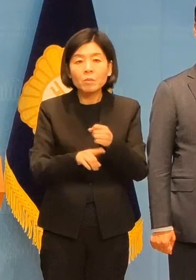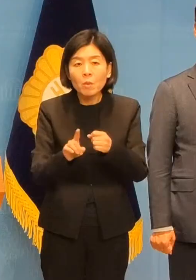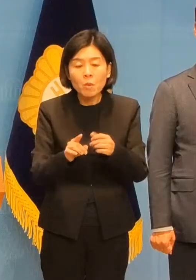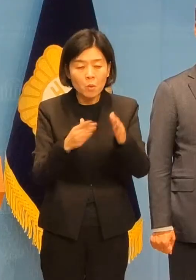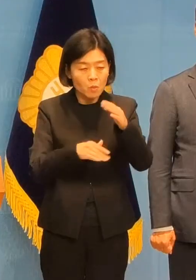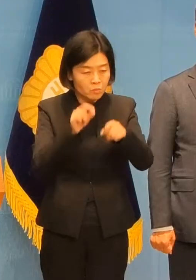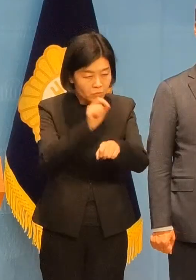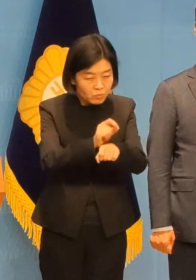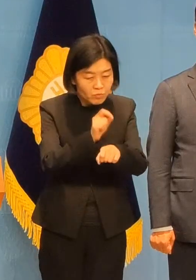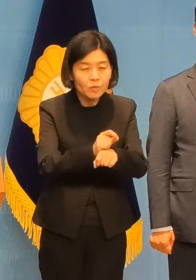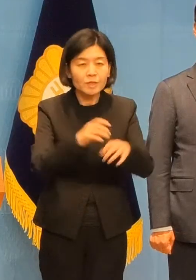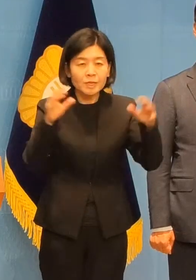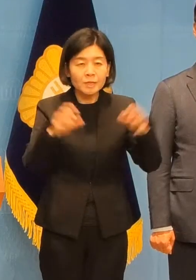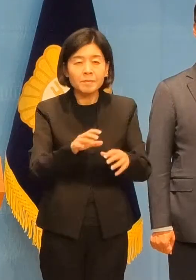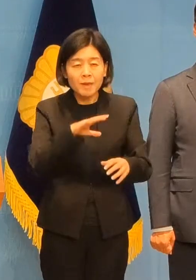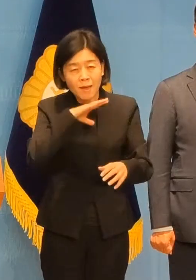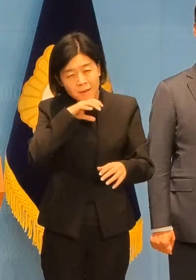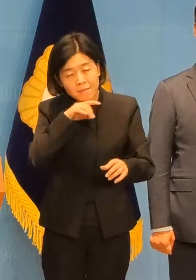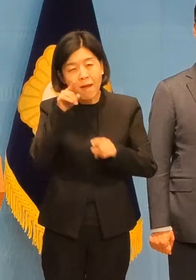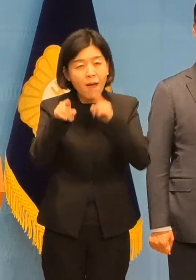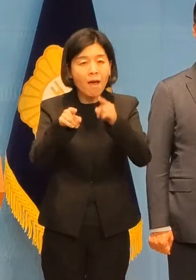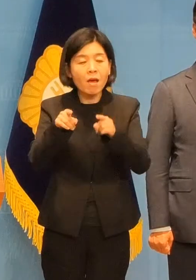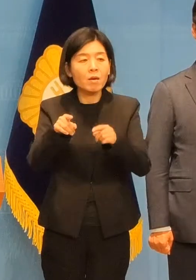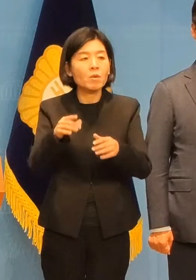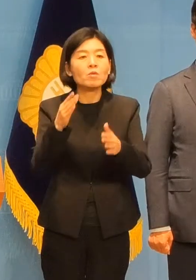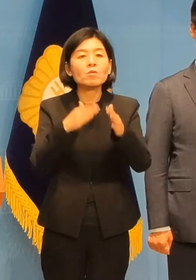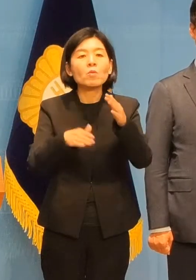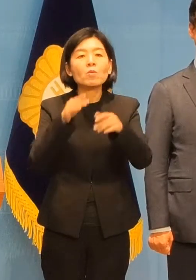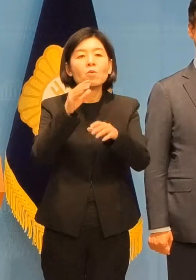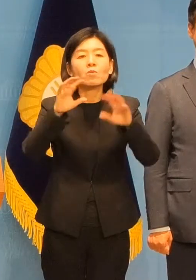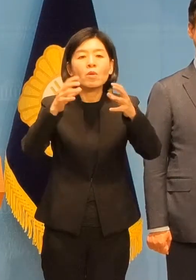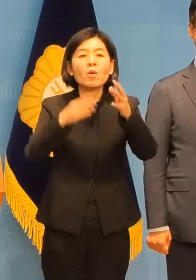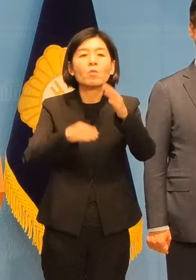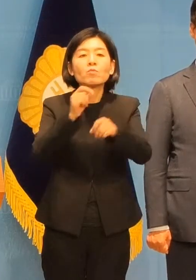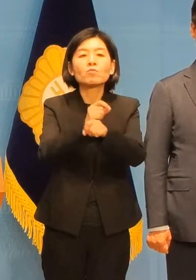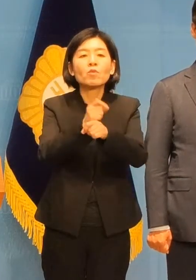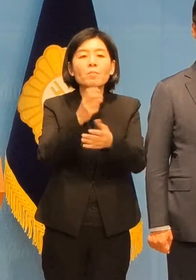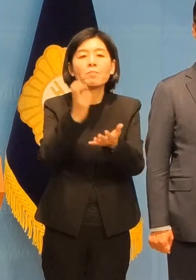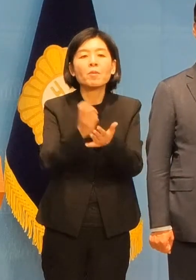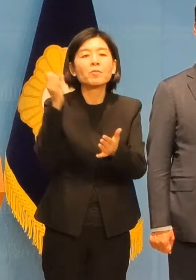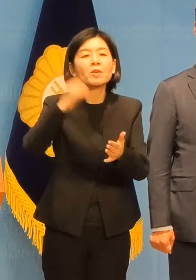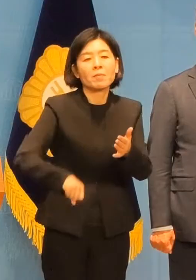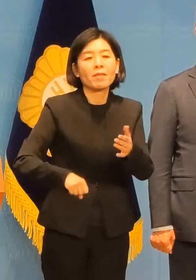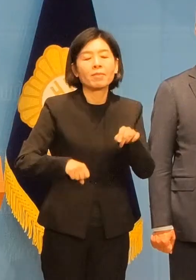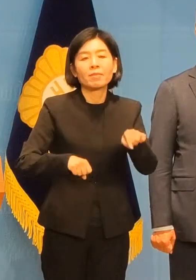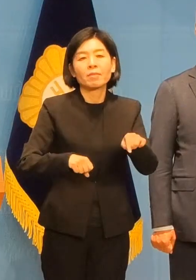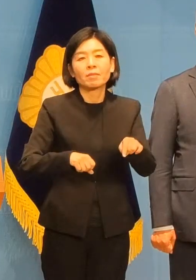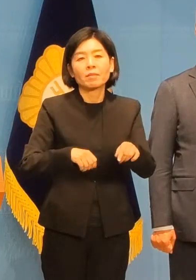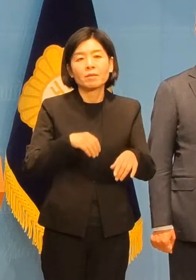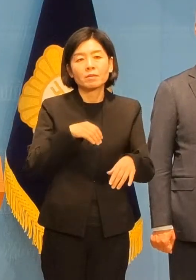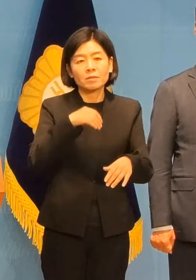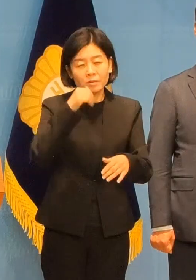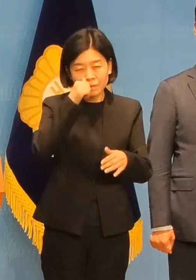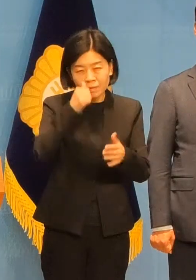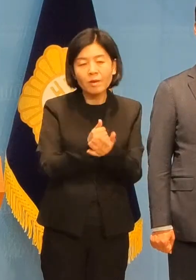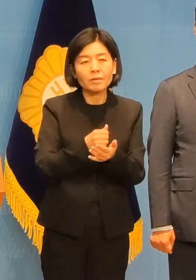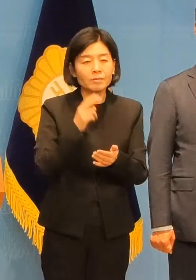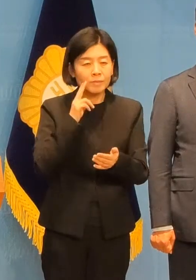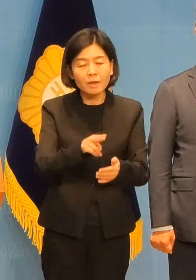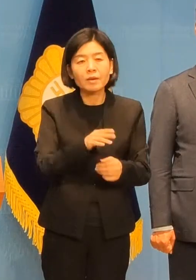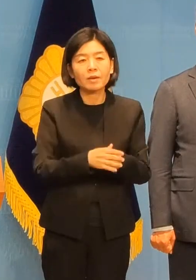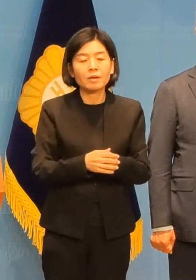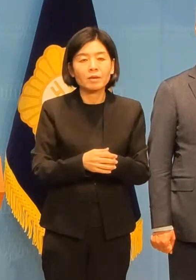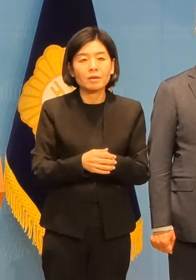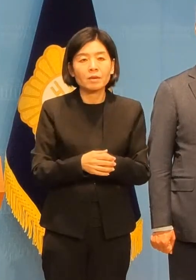공무원들의 집단 항명 사태로 국가공무원법을 위반한 묵과할 수 없는 심각한 범죄 행위입니다.